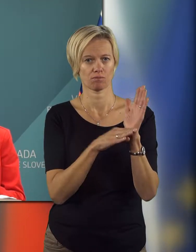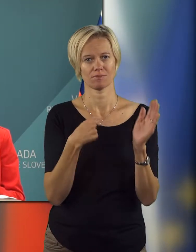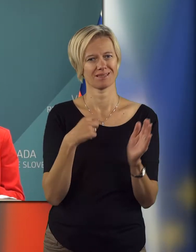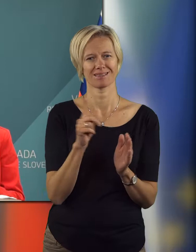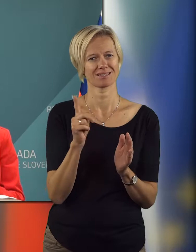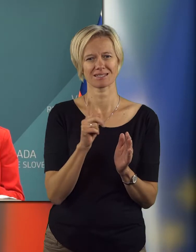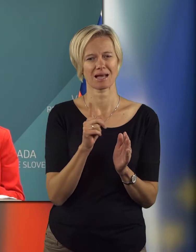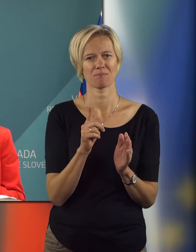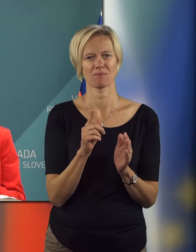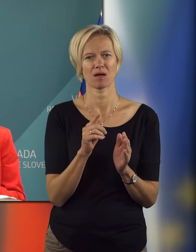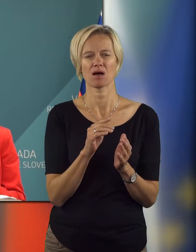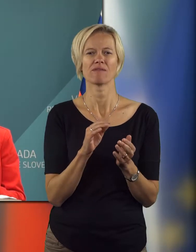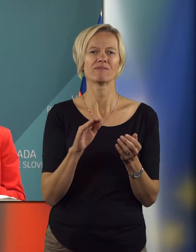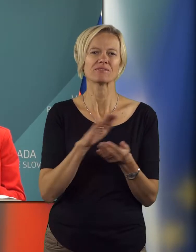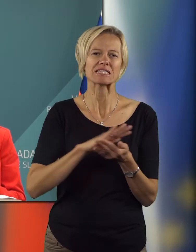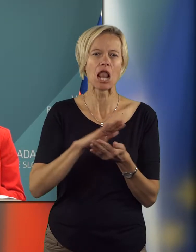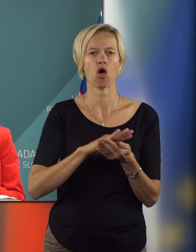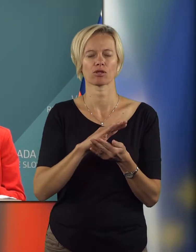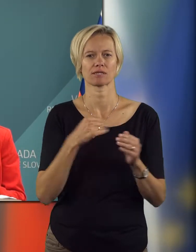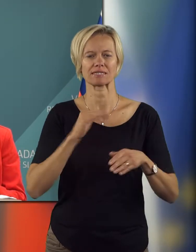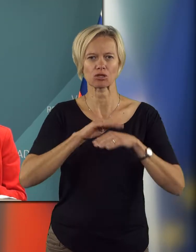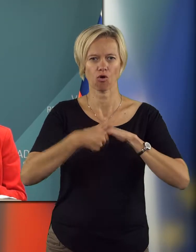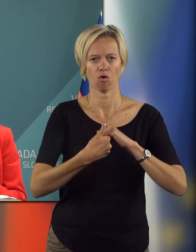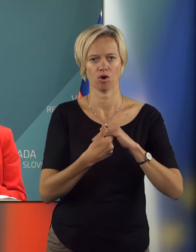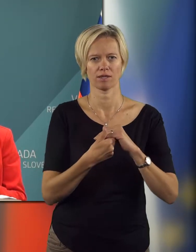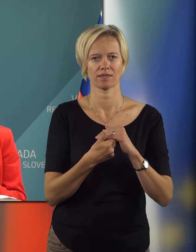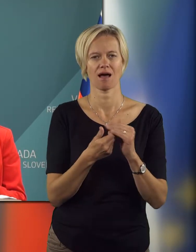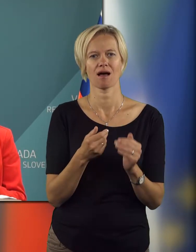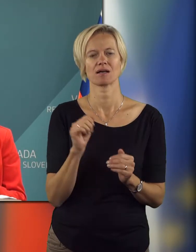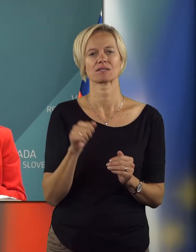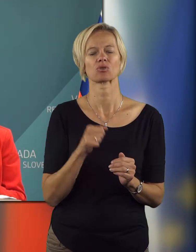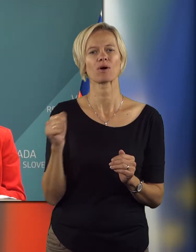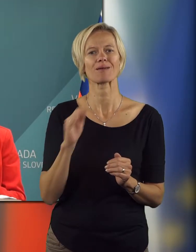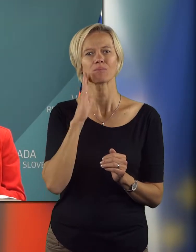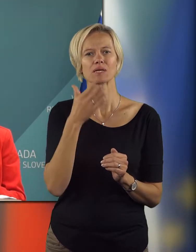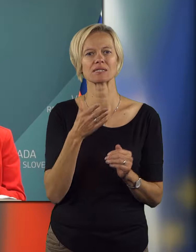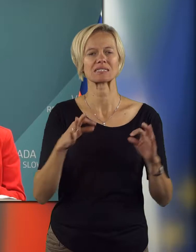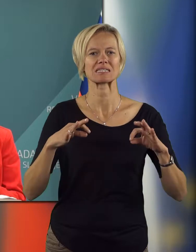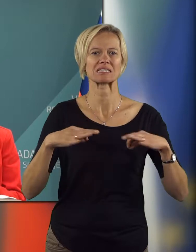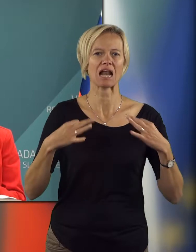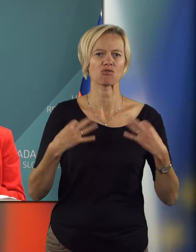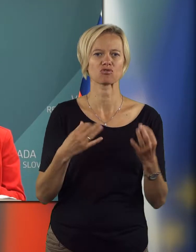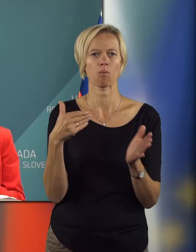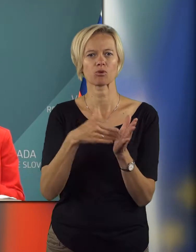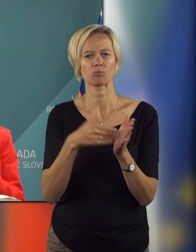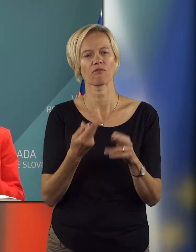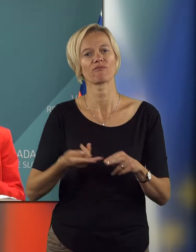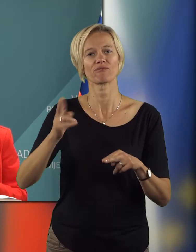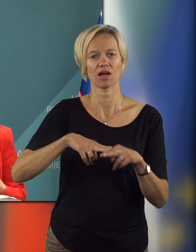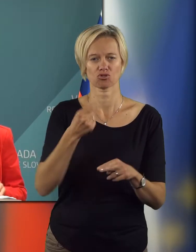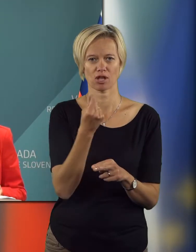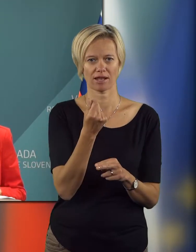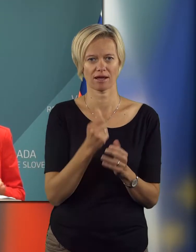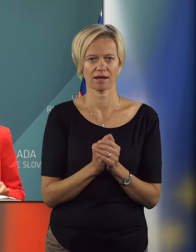nisem sicer v celoti zadovoljna, ker bi seveda zdravstvo potrebovalo